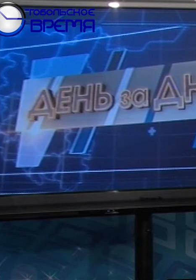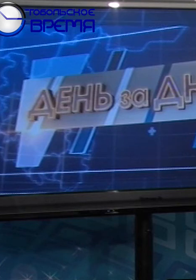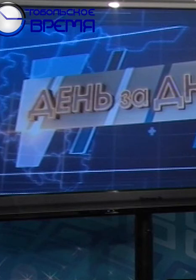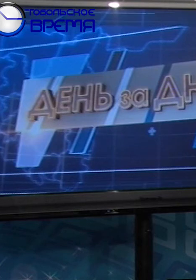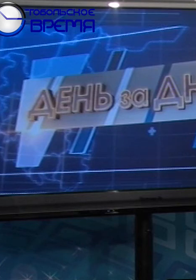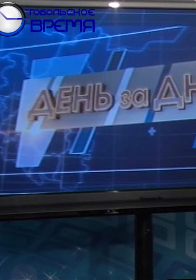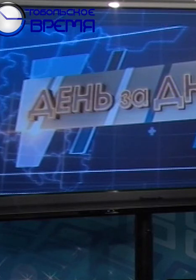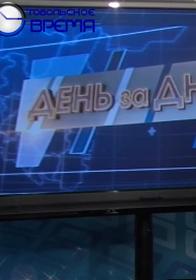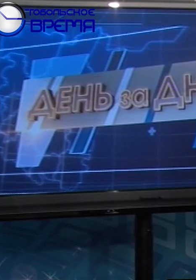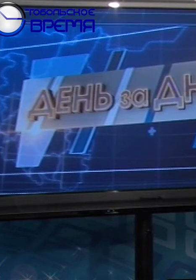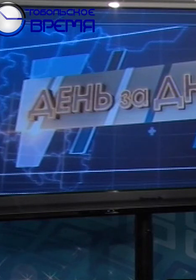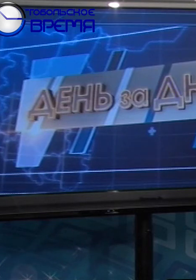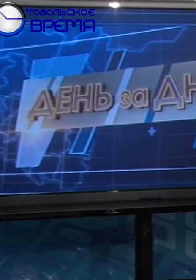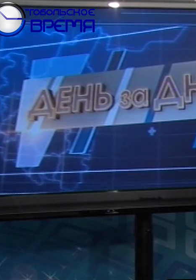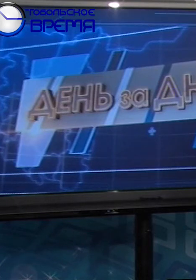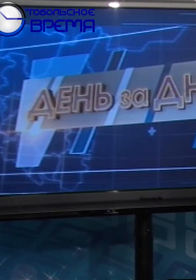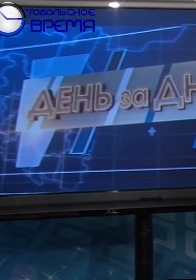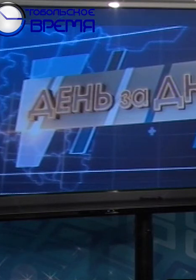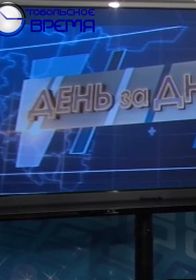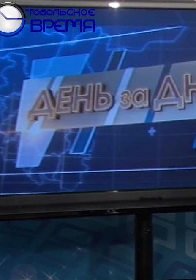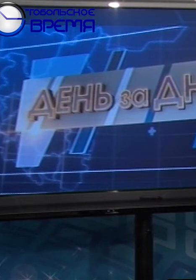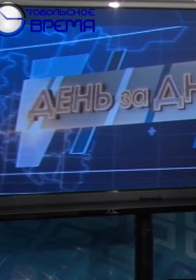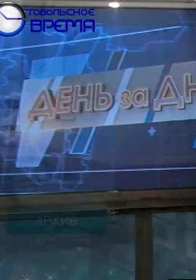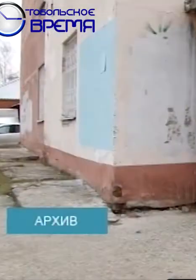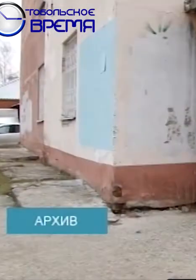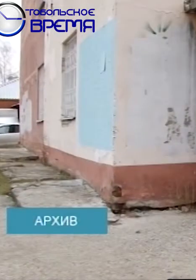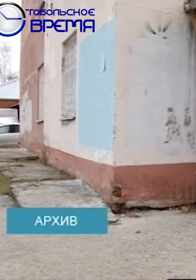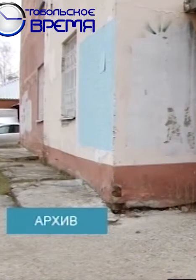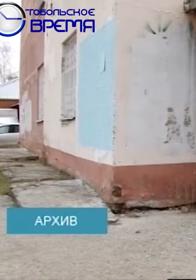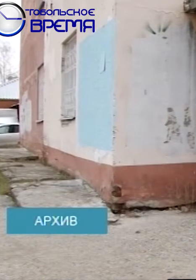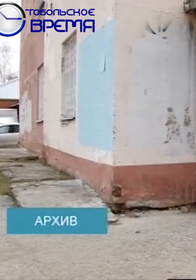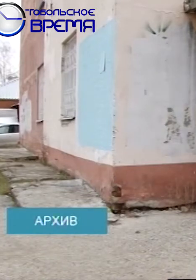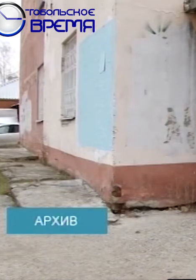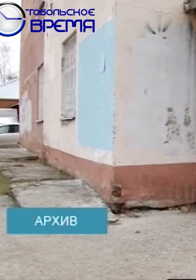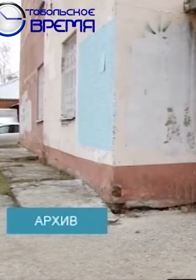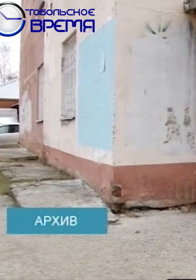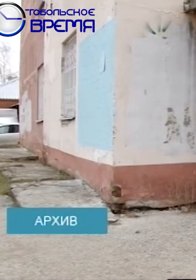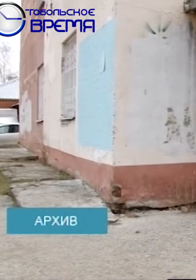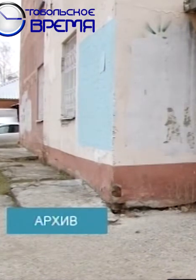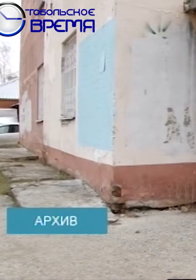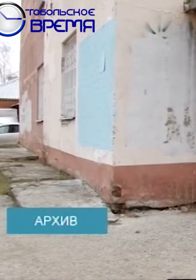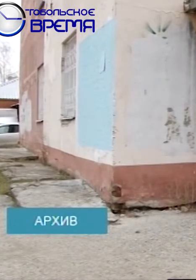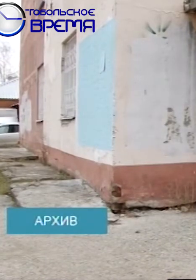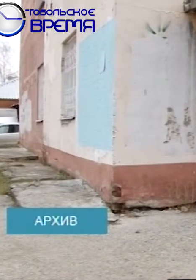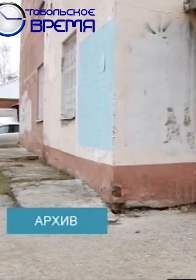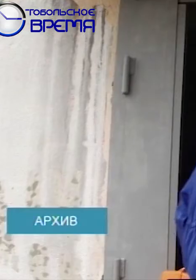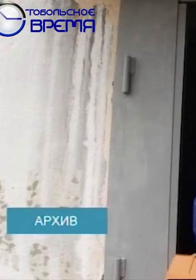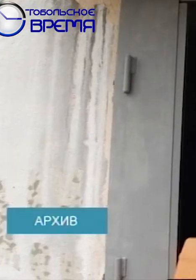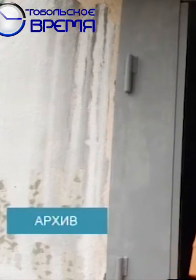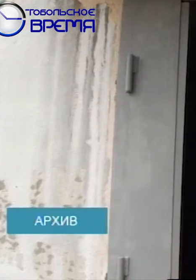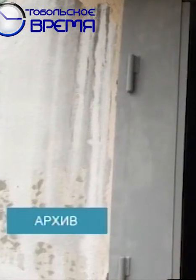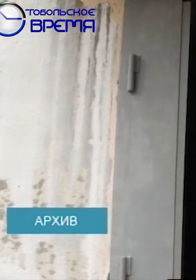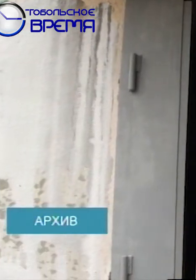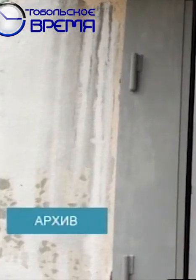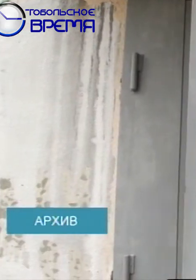поликлиниках и больницах изменились правила выписки пациентов с коронавирусом. Где бы они ни лечились, в стационаре или на дому, им